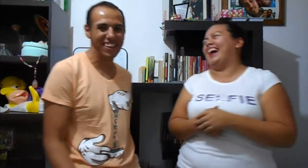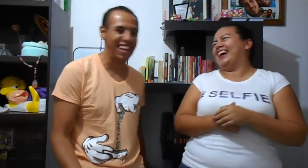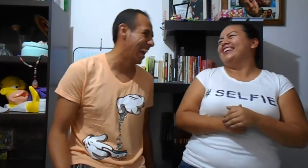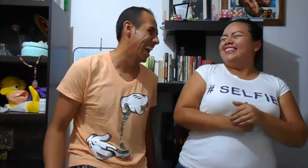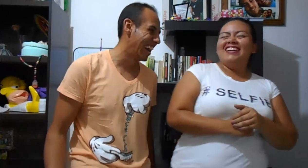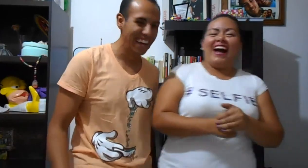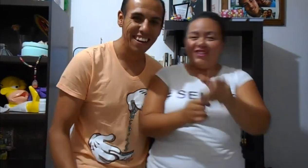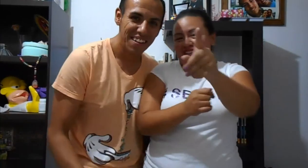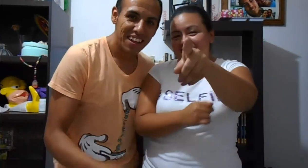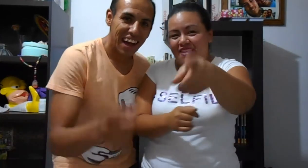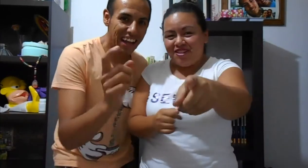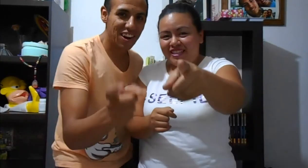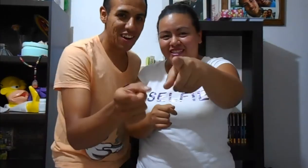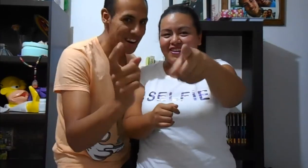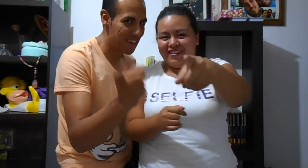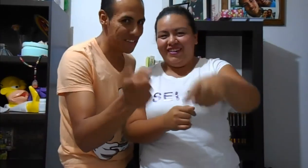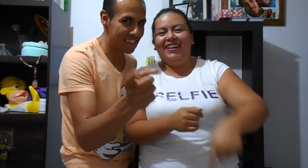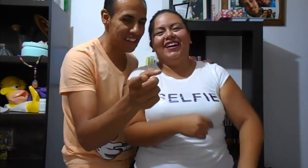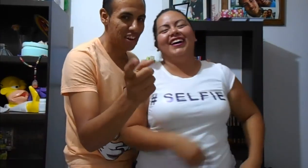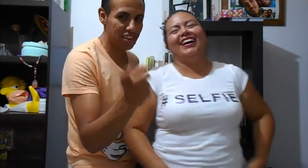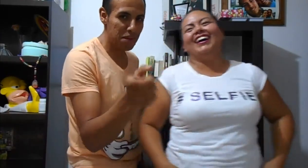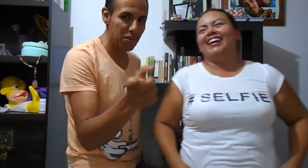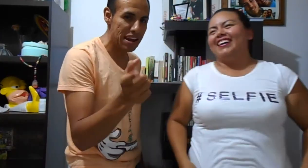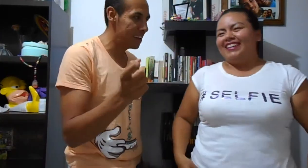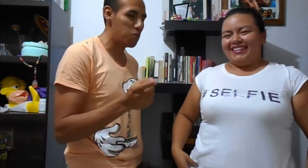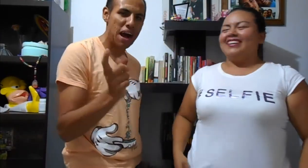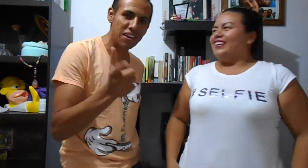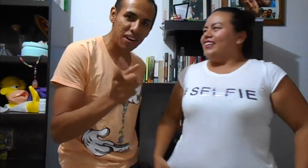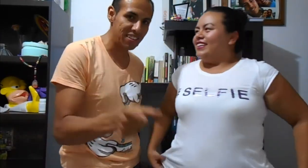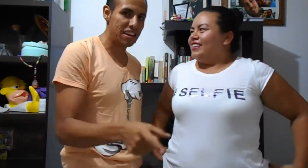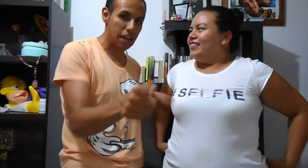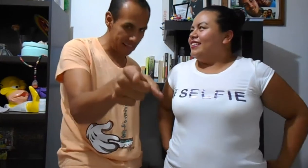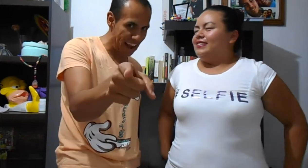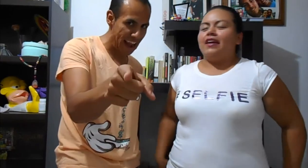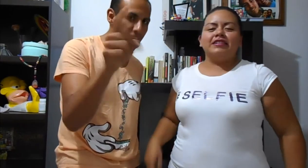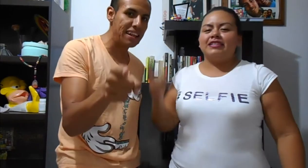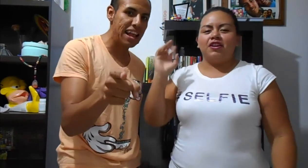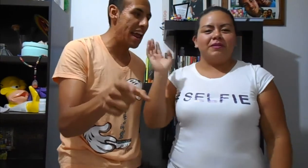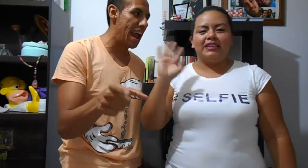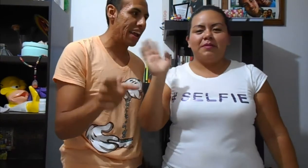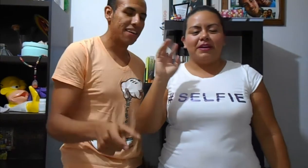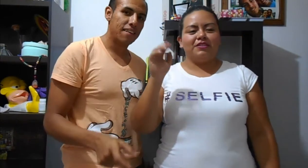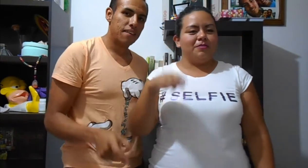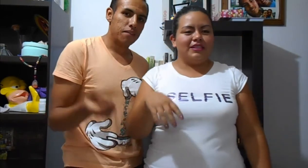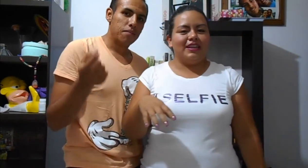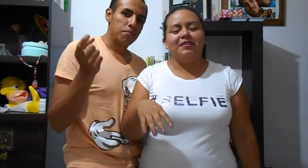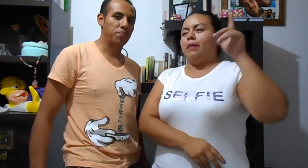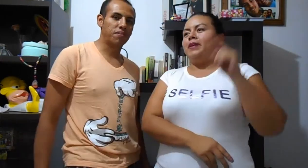¡Pati Hazlo con el Hazlo con el barboncito. barboncito, se llama Luis o Mario, algo así. Ya ¡Ándele! ves que se le olvidan ¡Ándele! siempre los nombres, ¿eh?